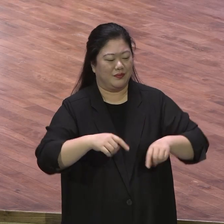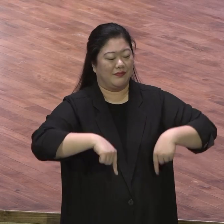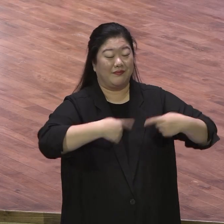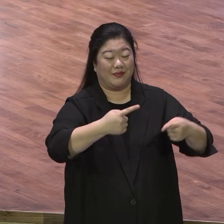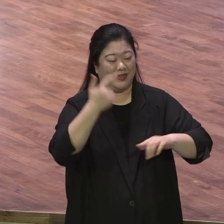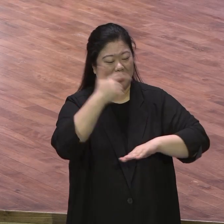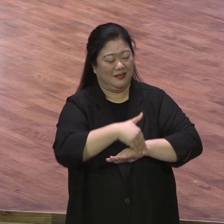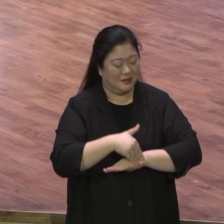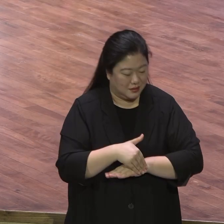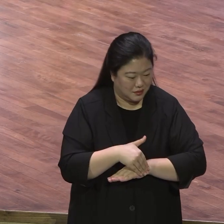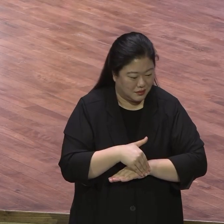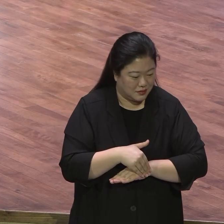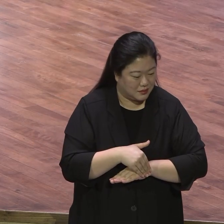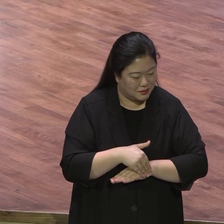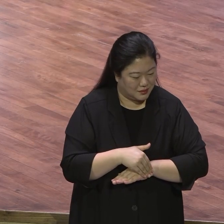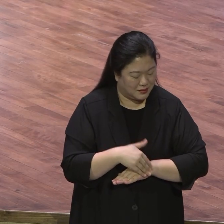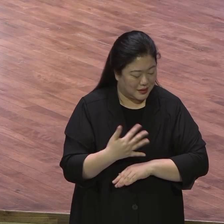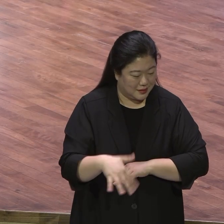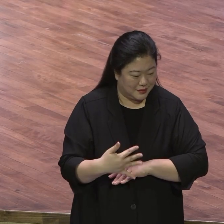여러분이 이 말씀을 드리면서요.